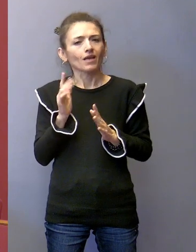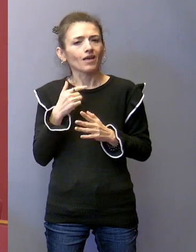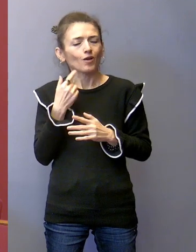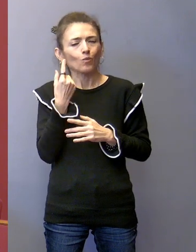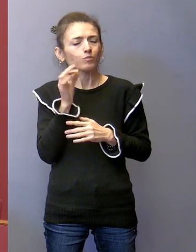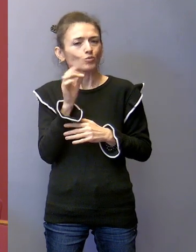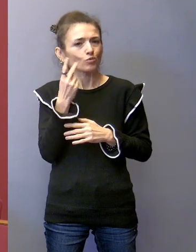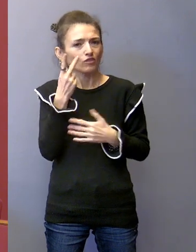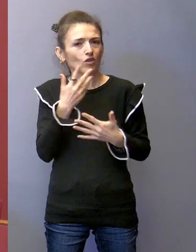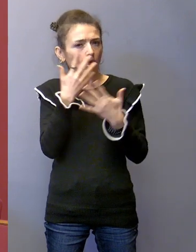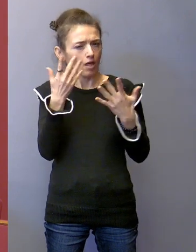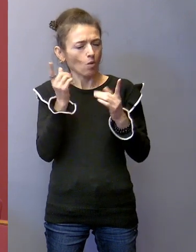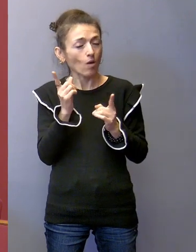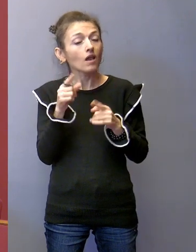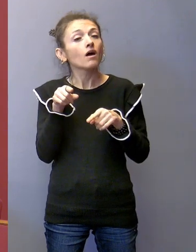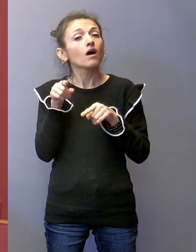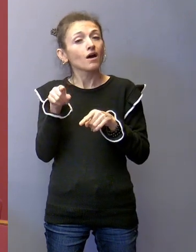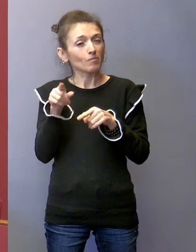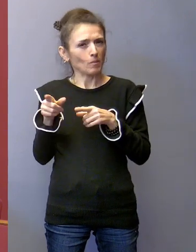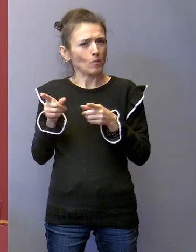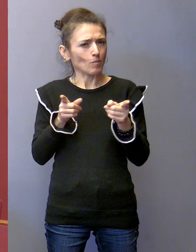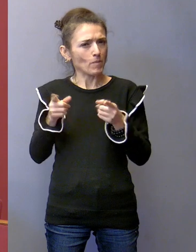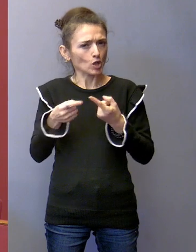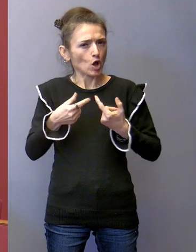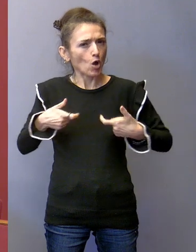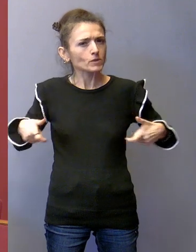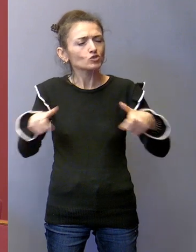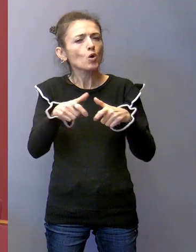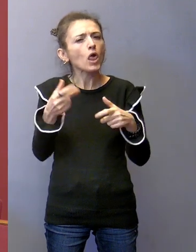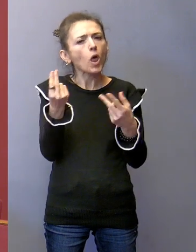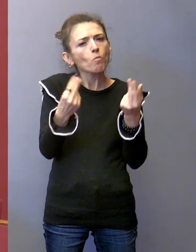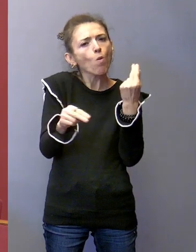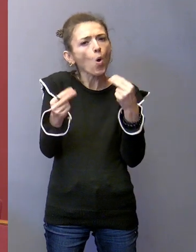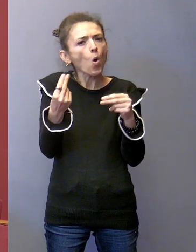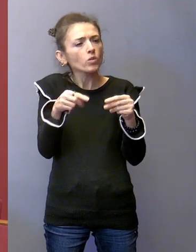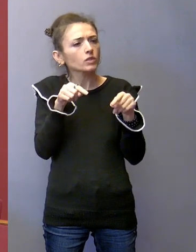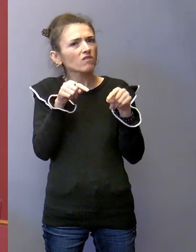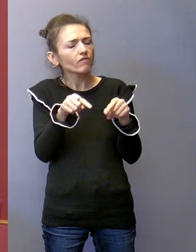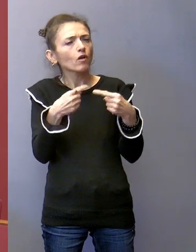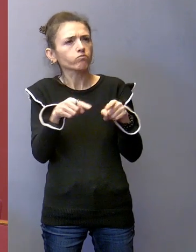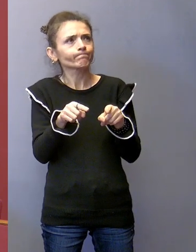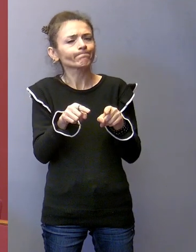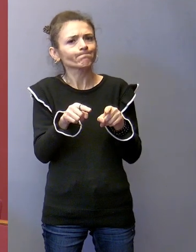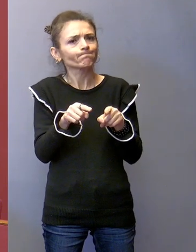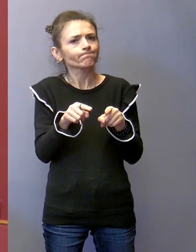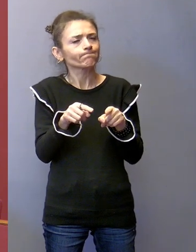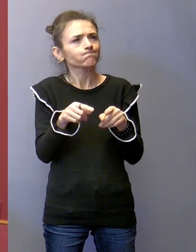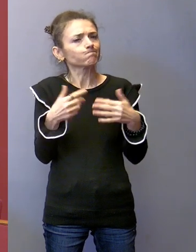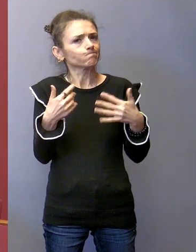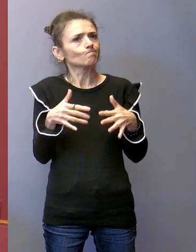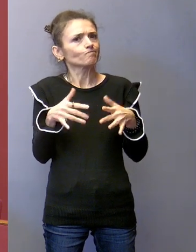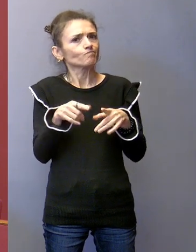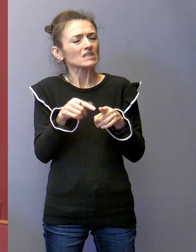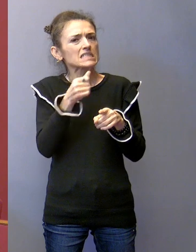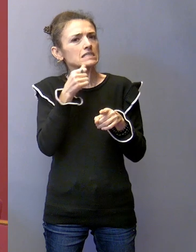le modifiche proposte in quella sede siano delle modifiche sostanziali che richiedono come dire un